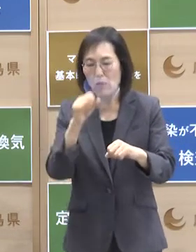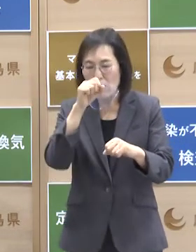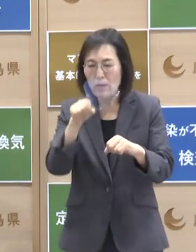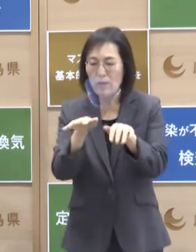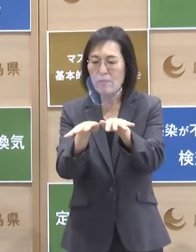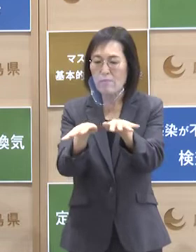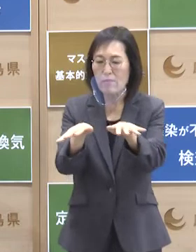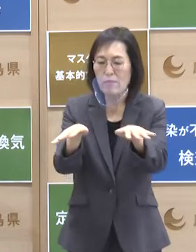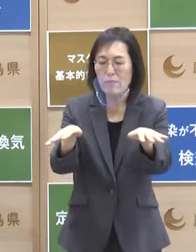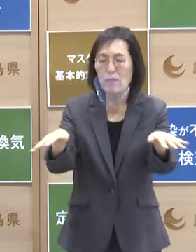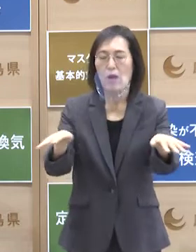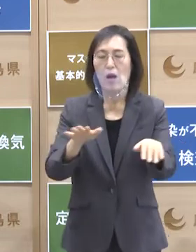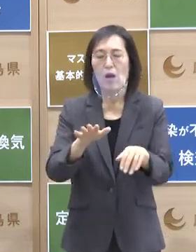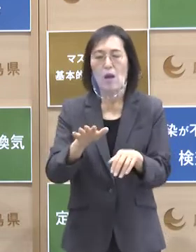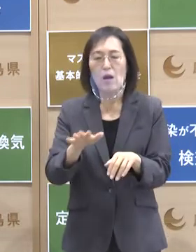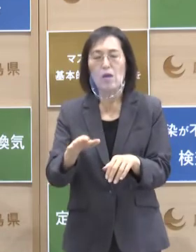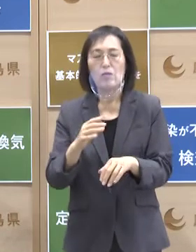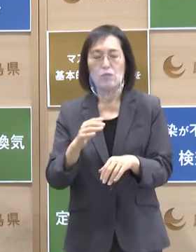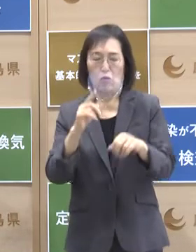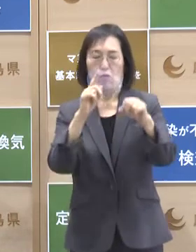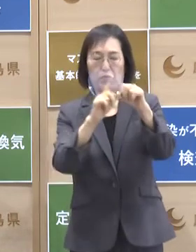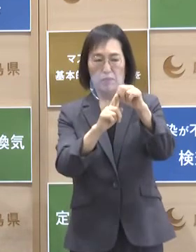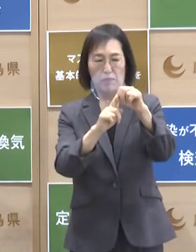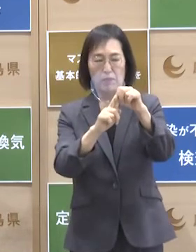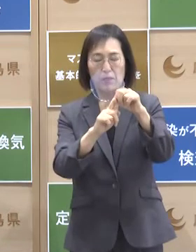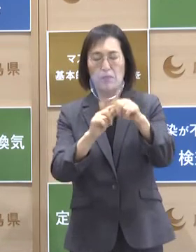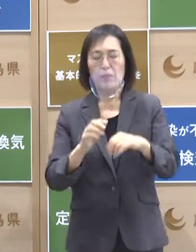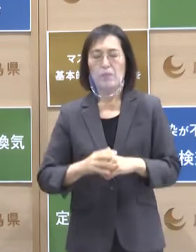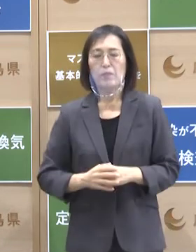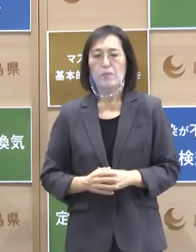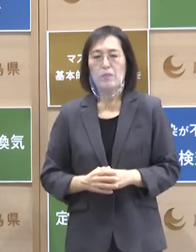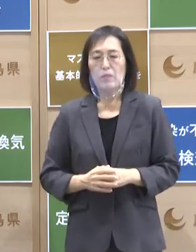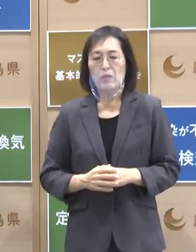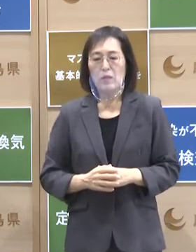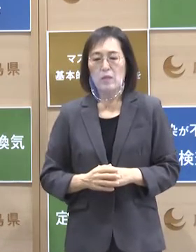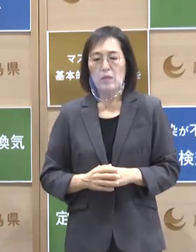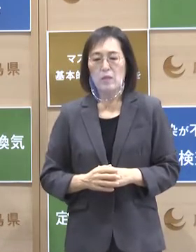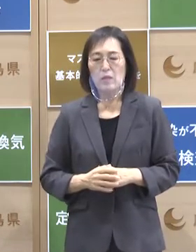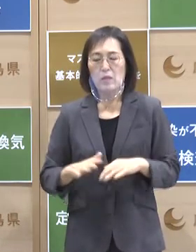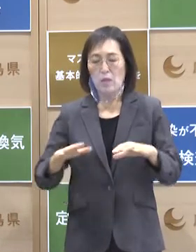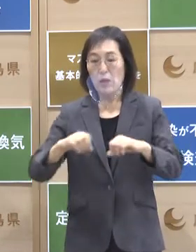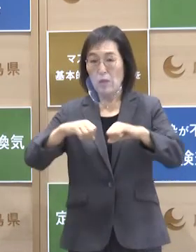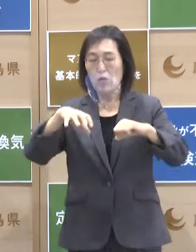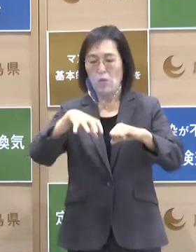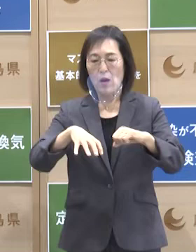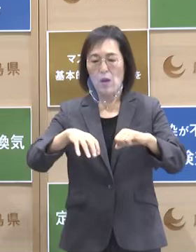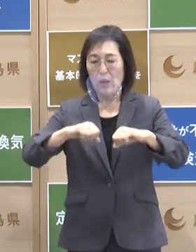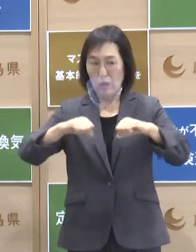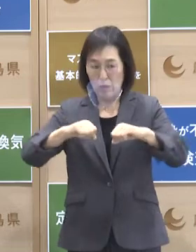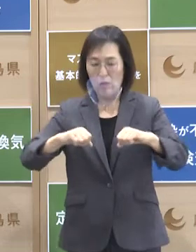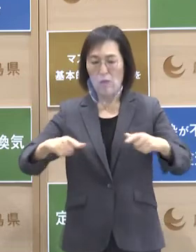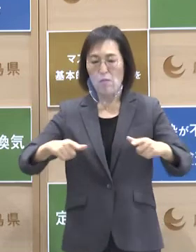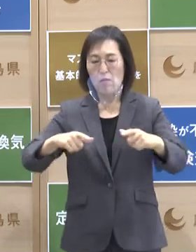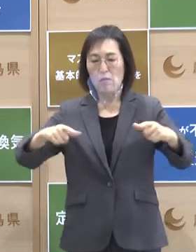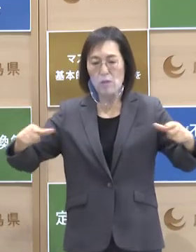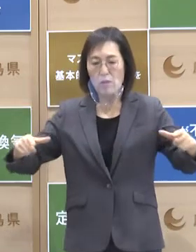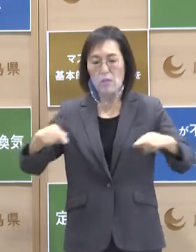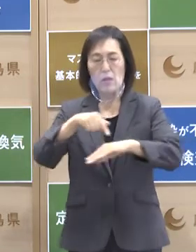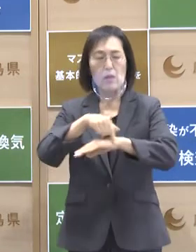この、まあ、それをこう目指して、まあ、広場空間に拡大をすることを検討されてますけれ